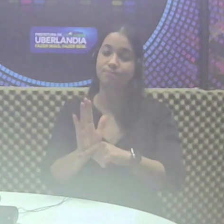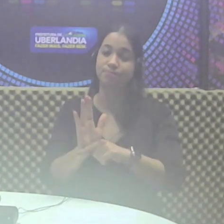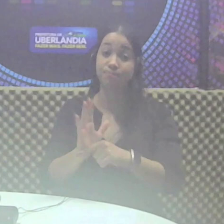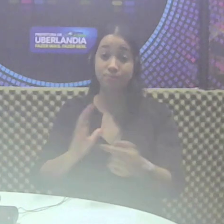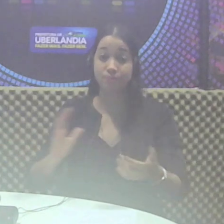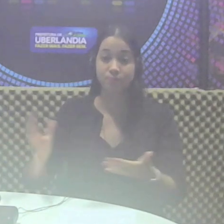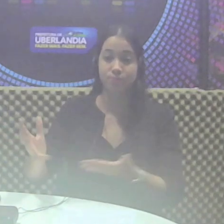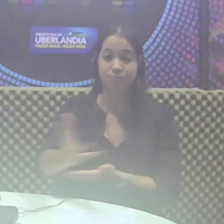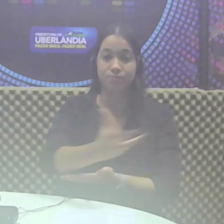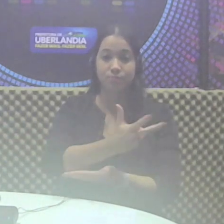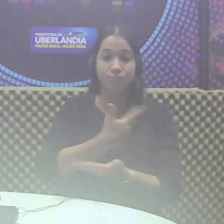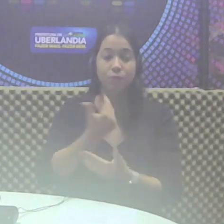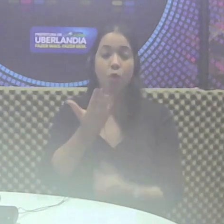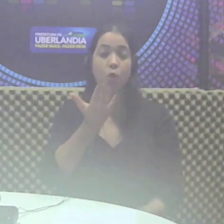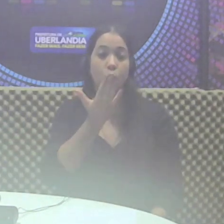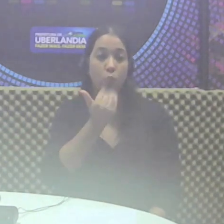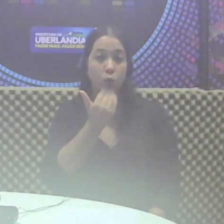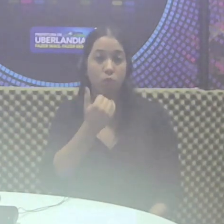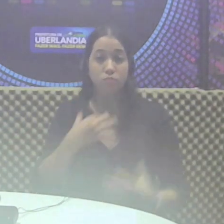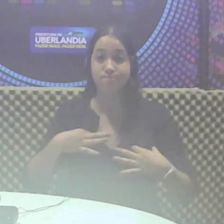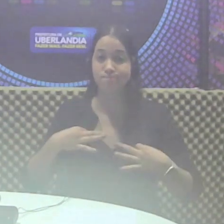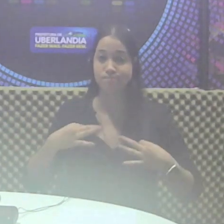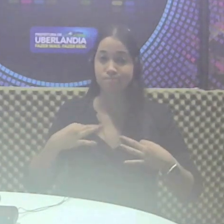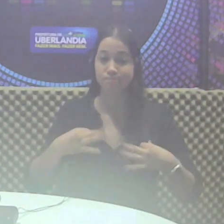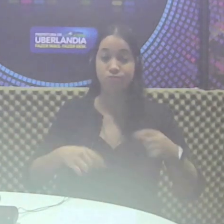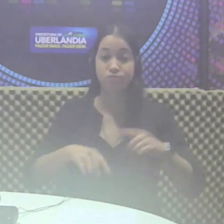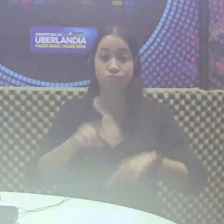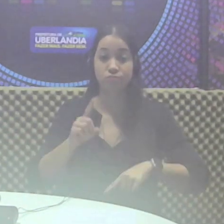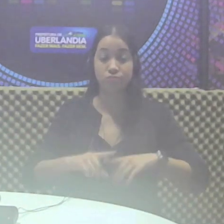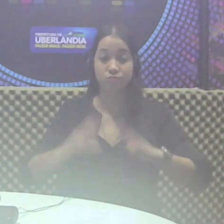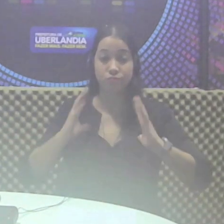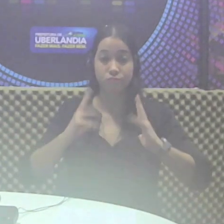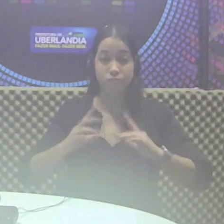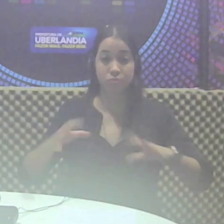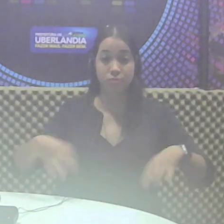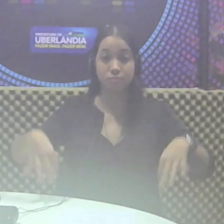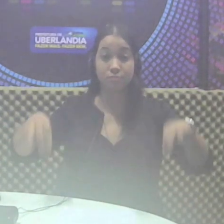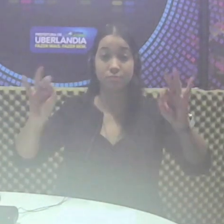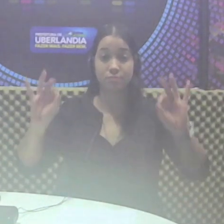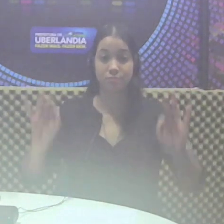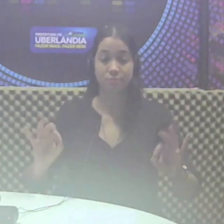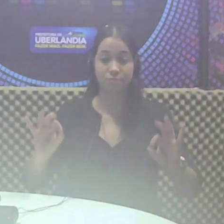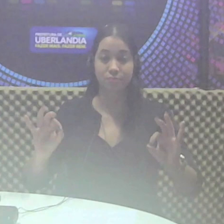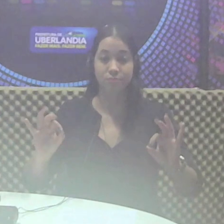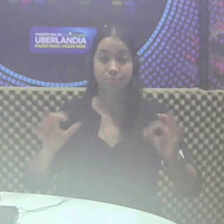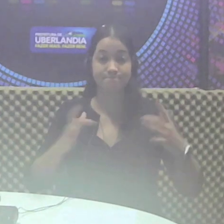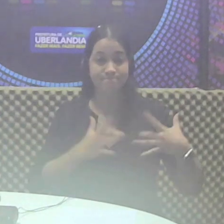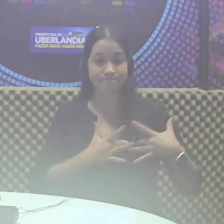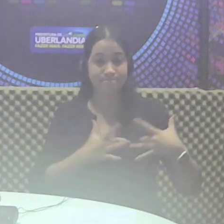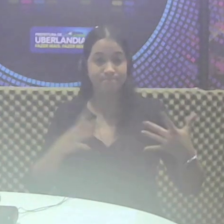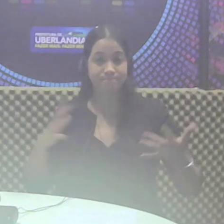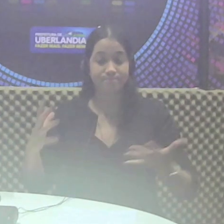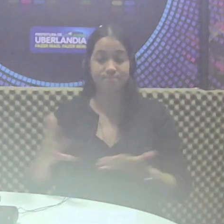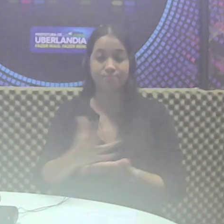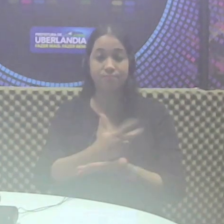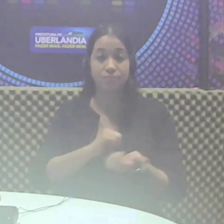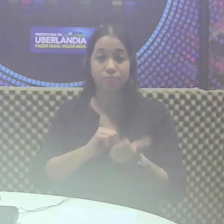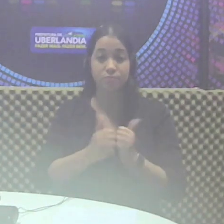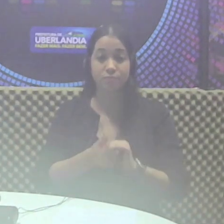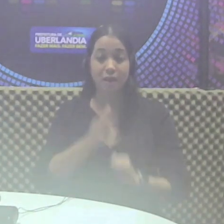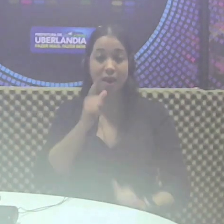arrecadando alimentos não perecíveis, roupas, itens de higiene e cobertores. As doações serão recebidas na quadra